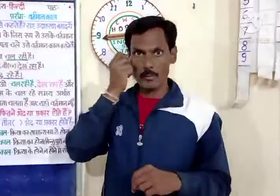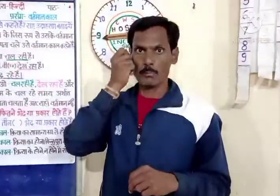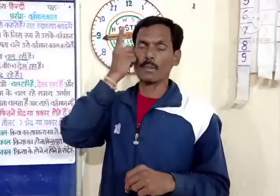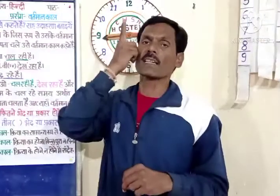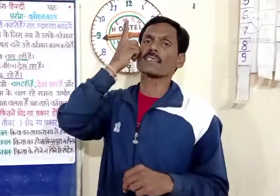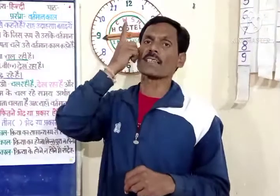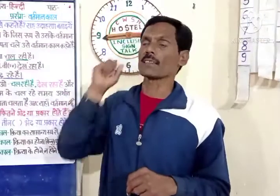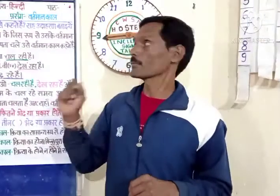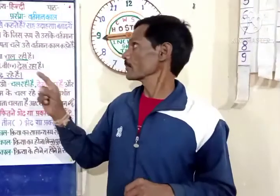पता चले,